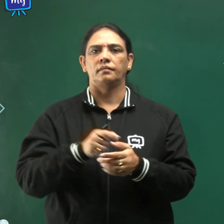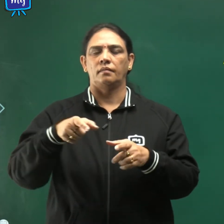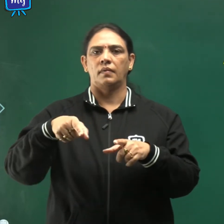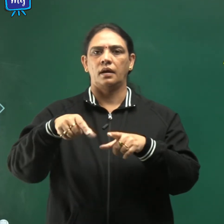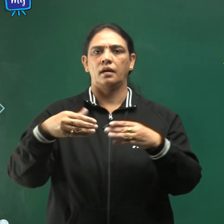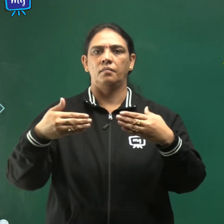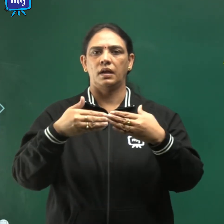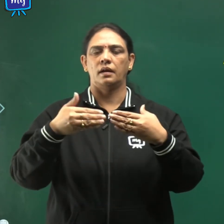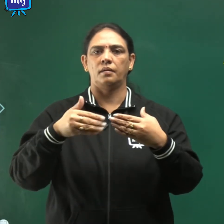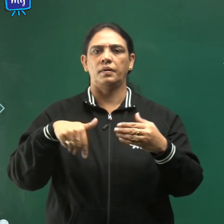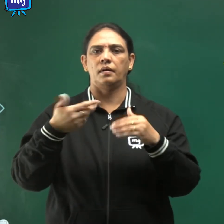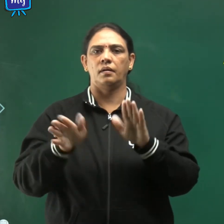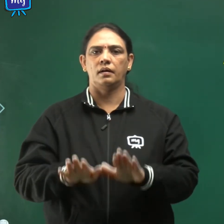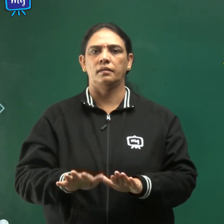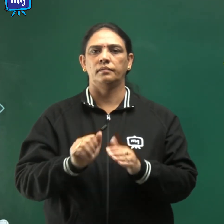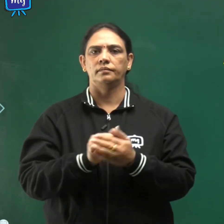मिलाने पर